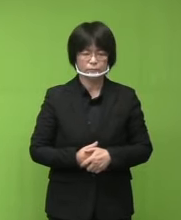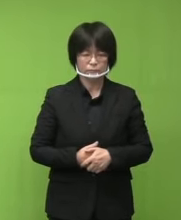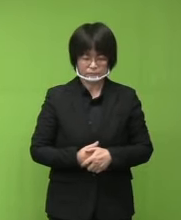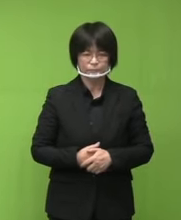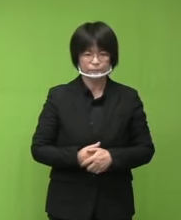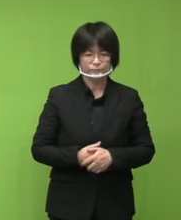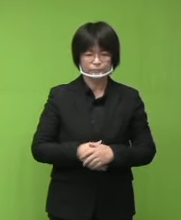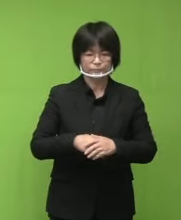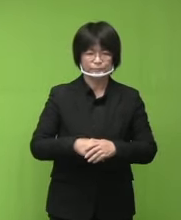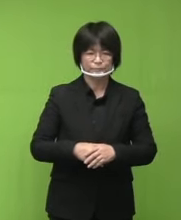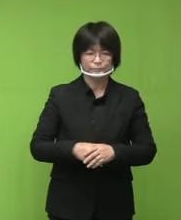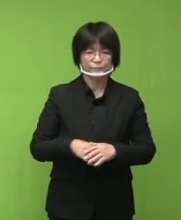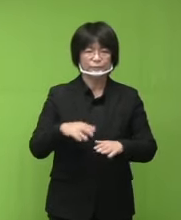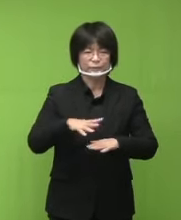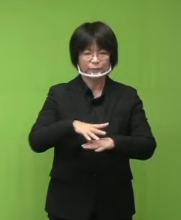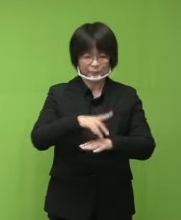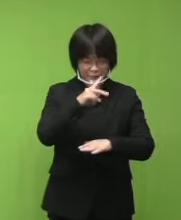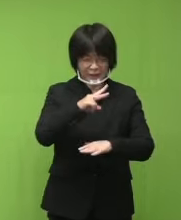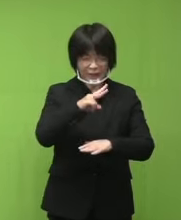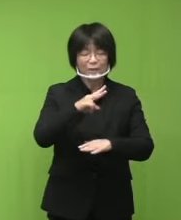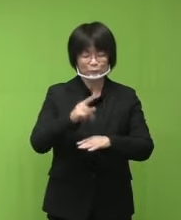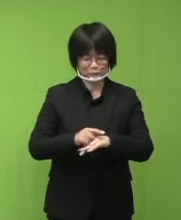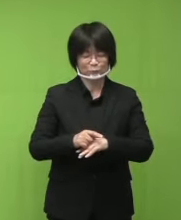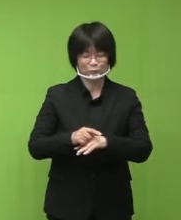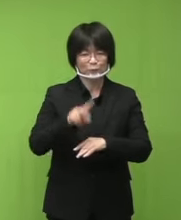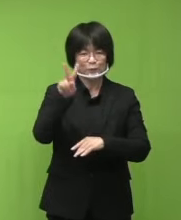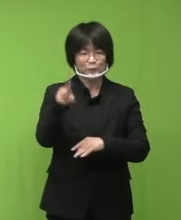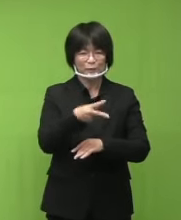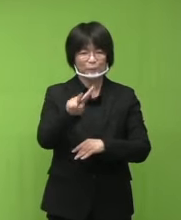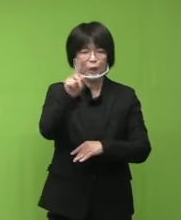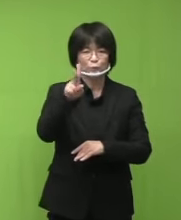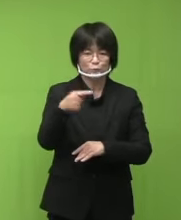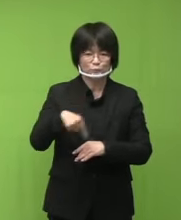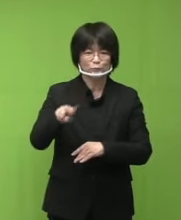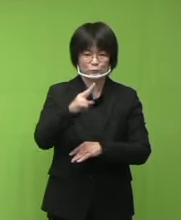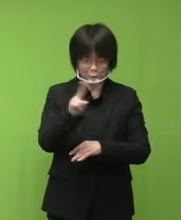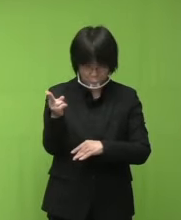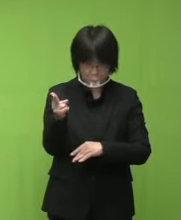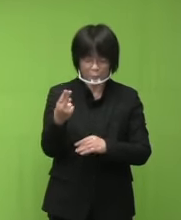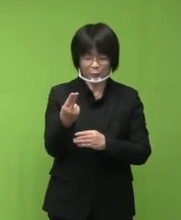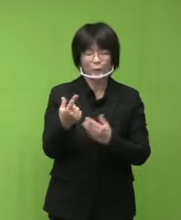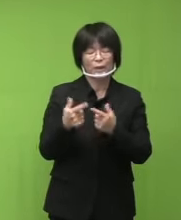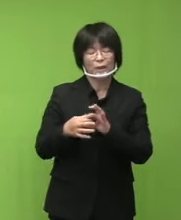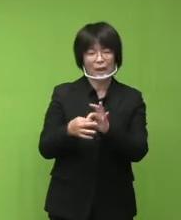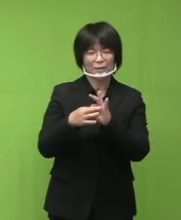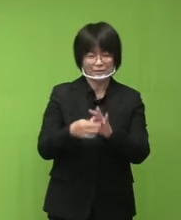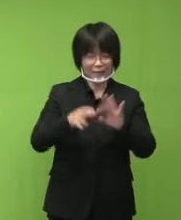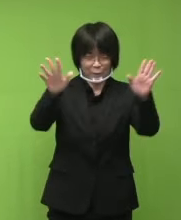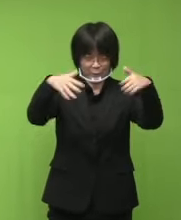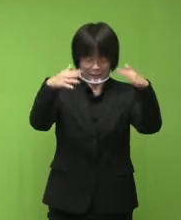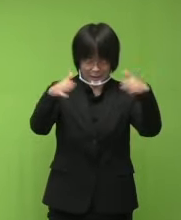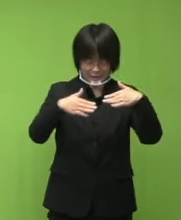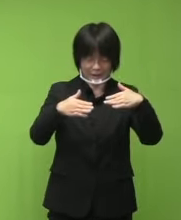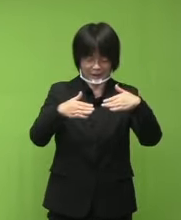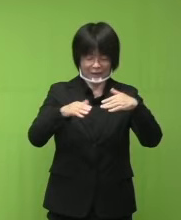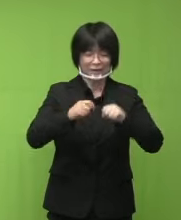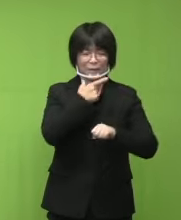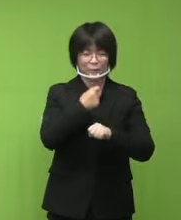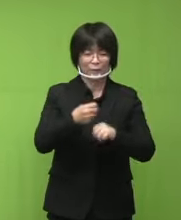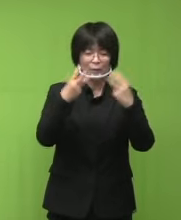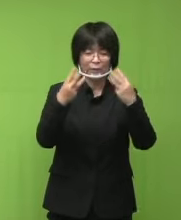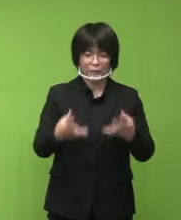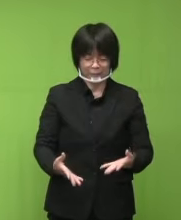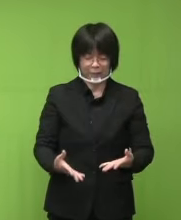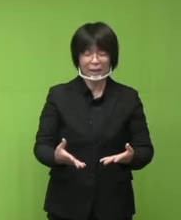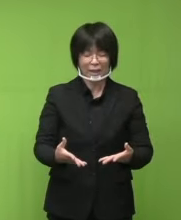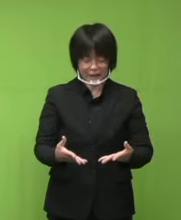ずですね、リバウンドアラートに関連して、少し呼びかけを行わさせていただきたいと思います。三重県リバウンド